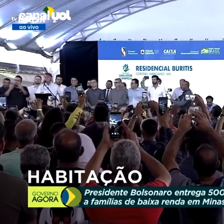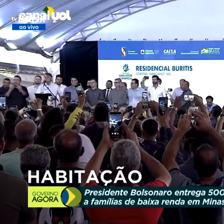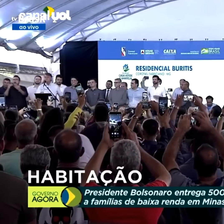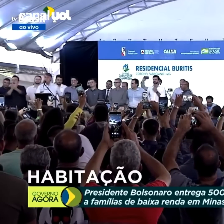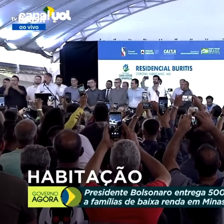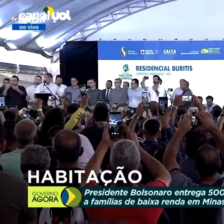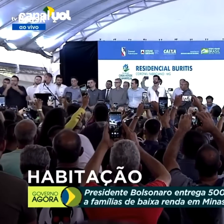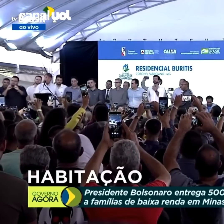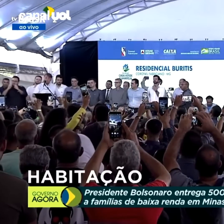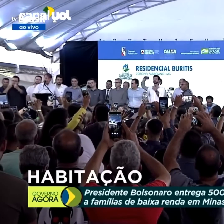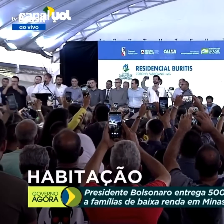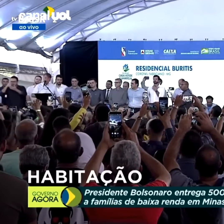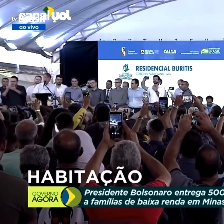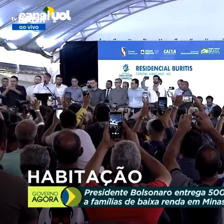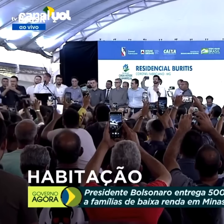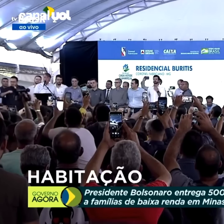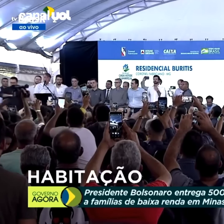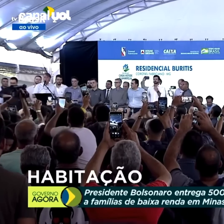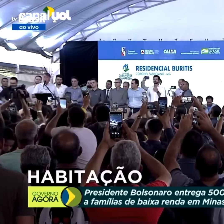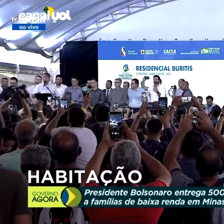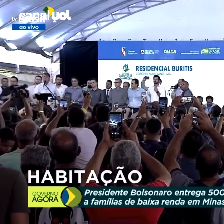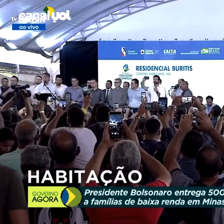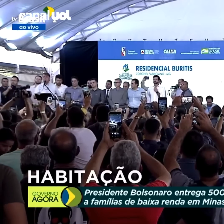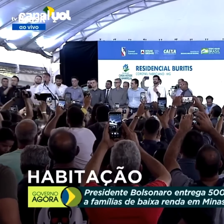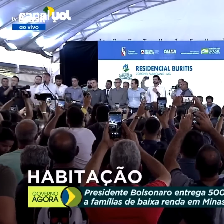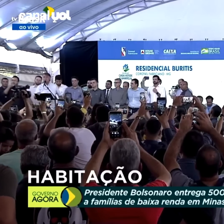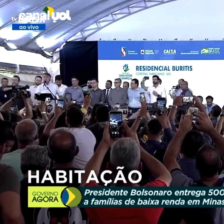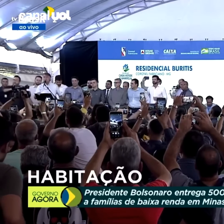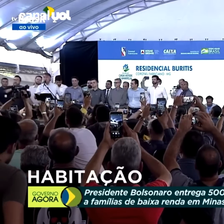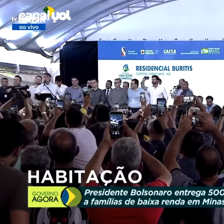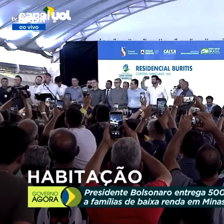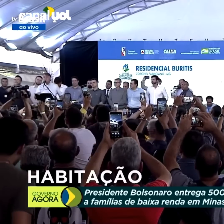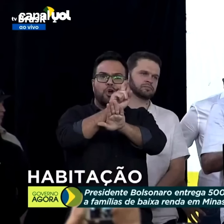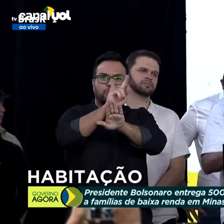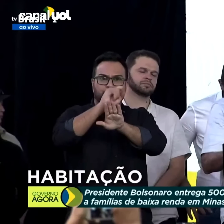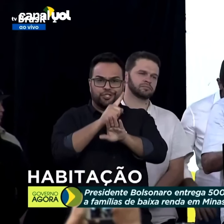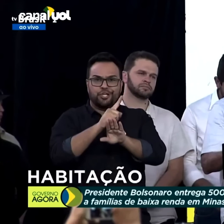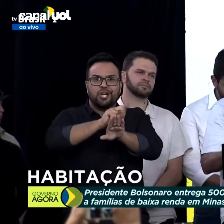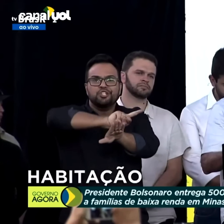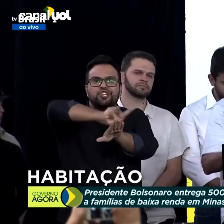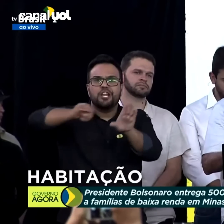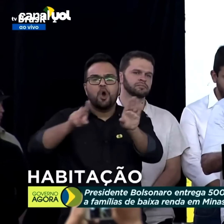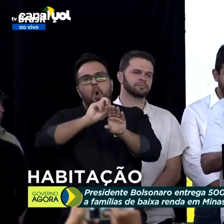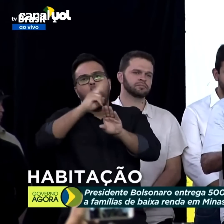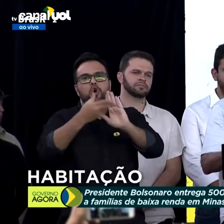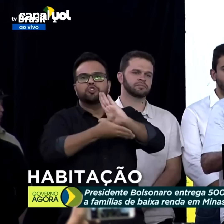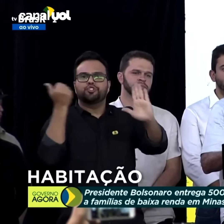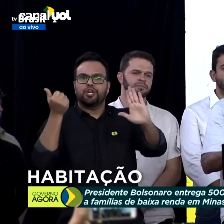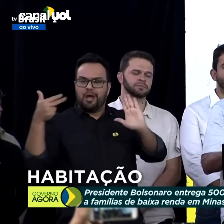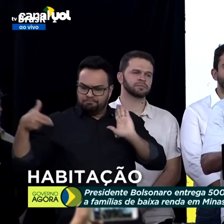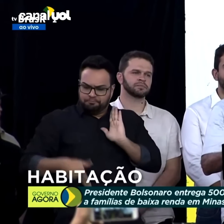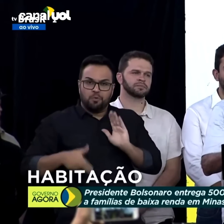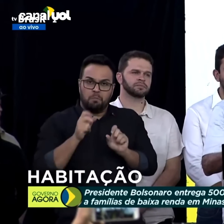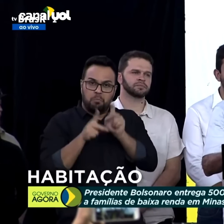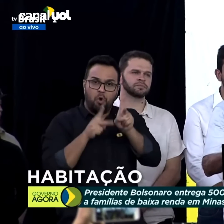aborto, quem fale em ideologia de gênero ou queira desarmar o seu povo,